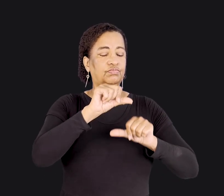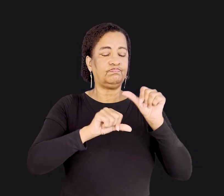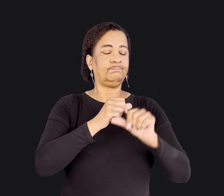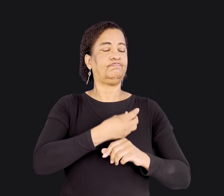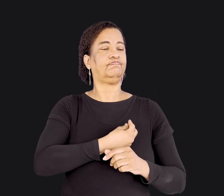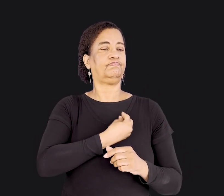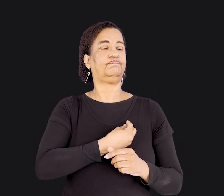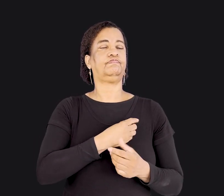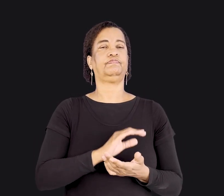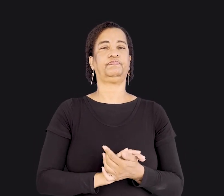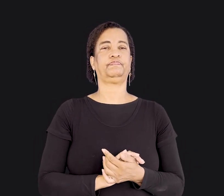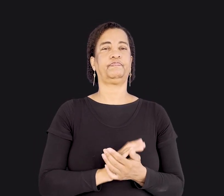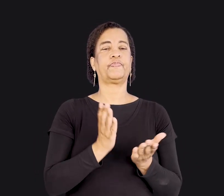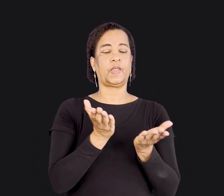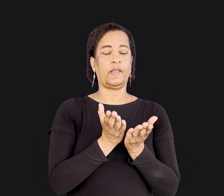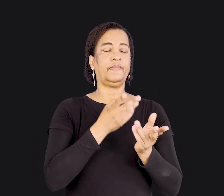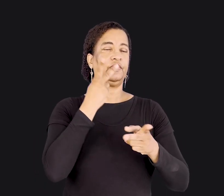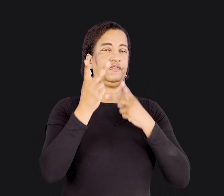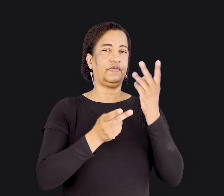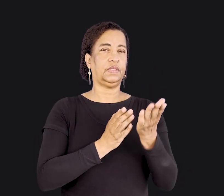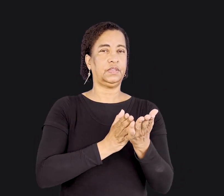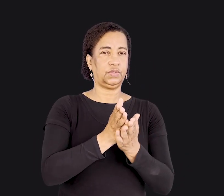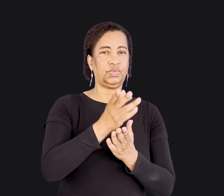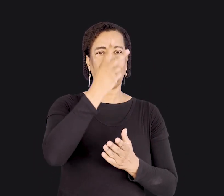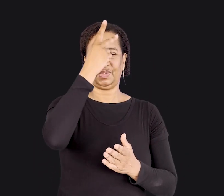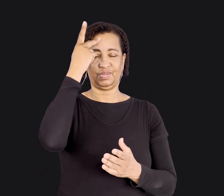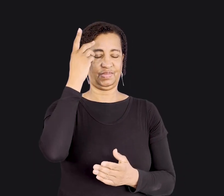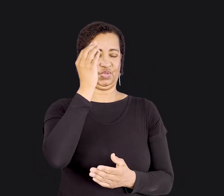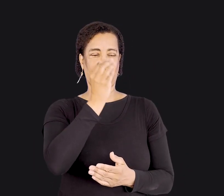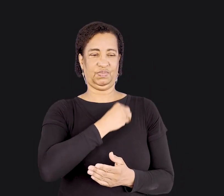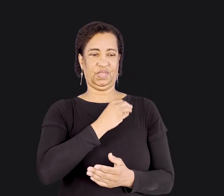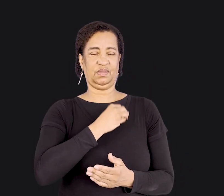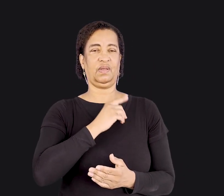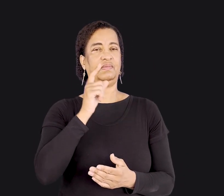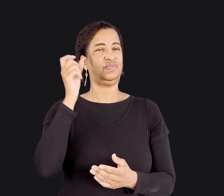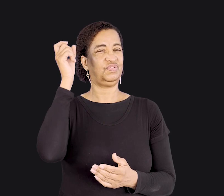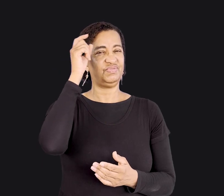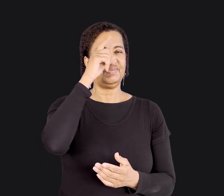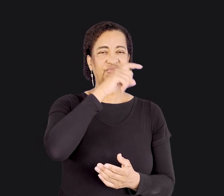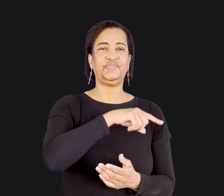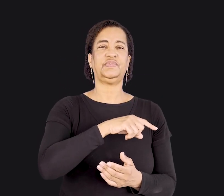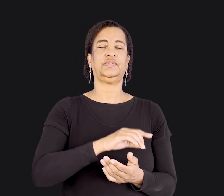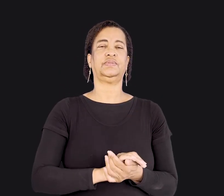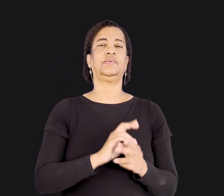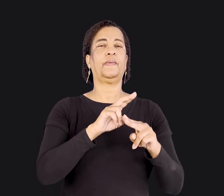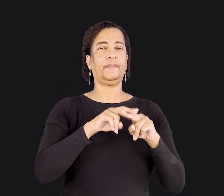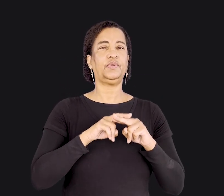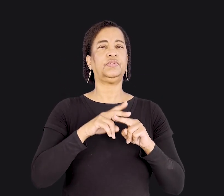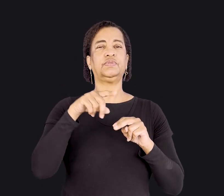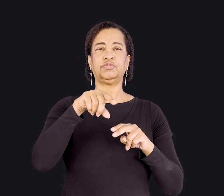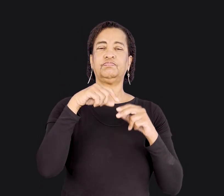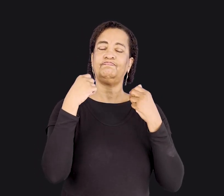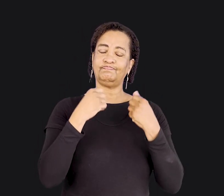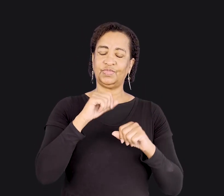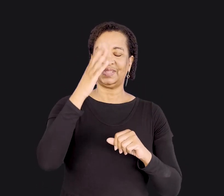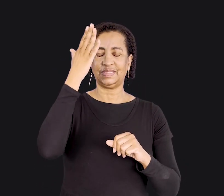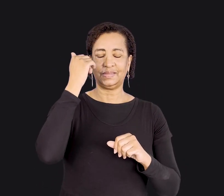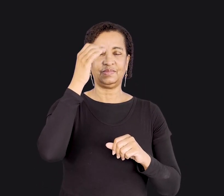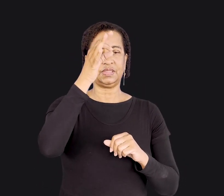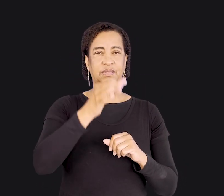restaurado. A Bíblia afirma que o caminho do transgressor é difícil, sabe? Por isso você pode ter certeza que se alguém